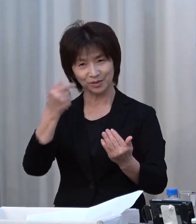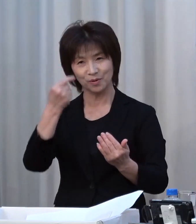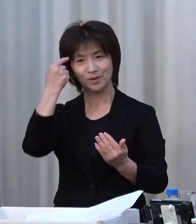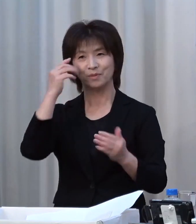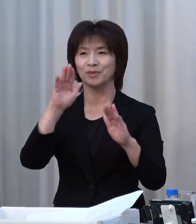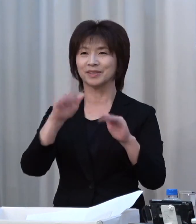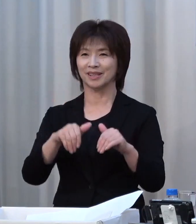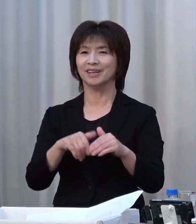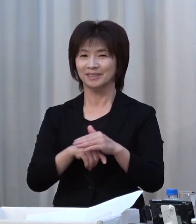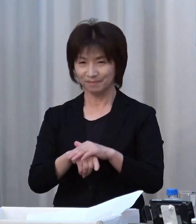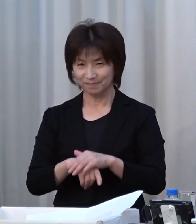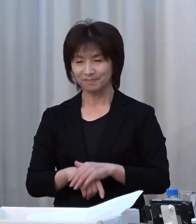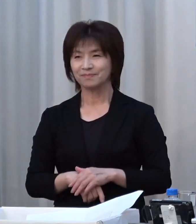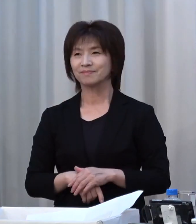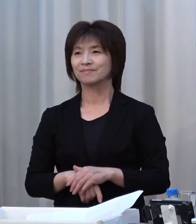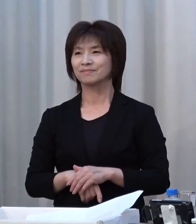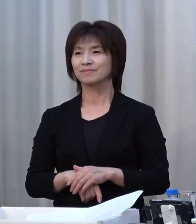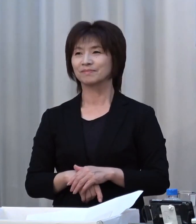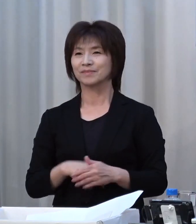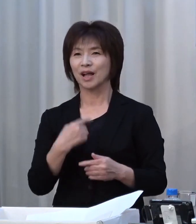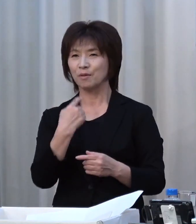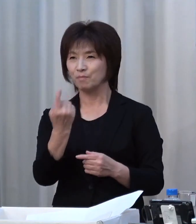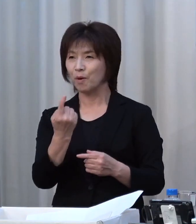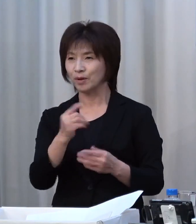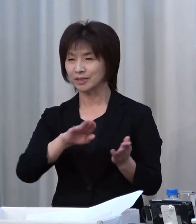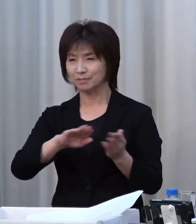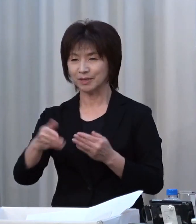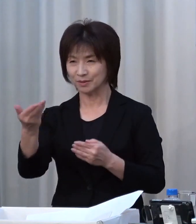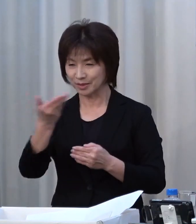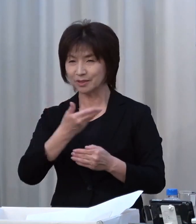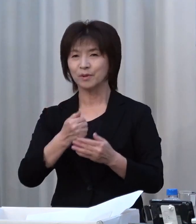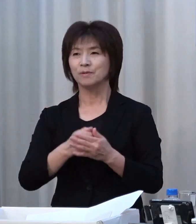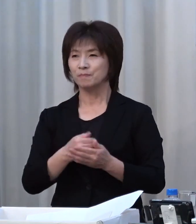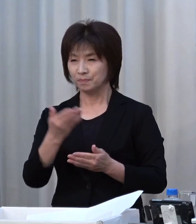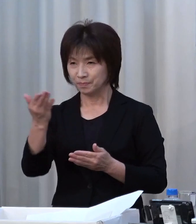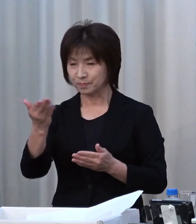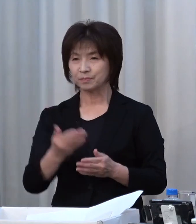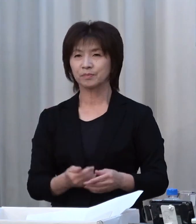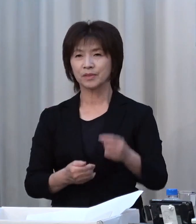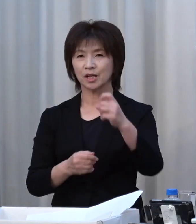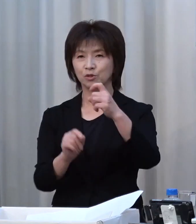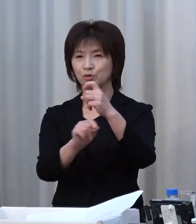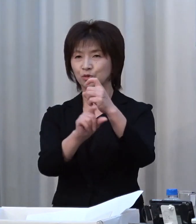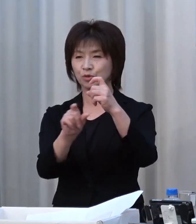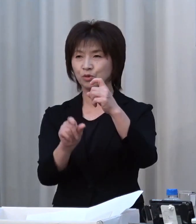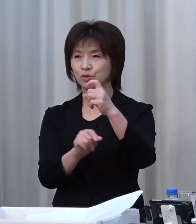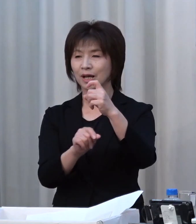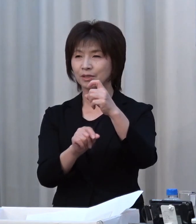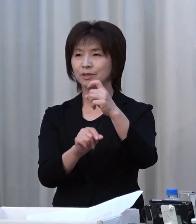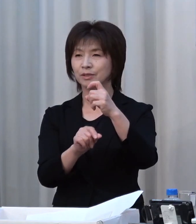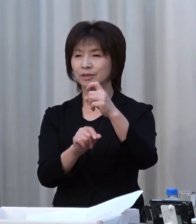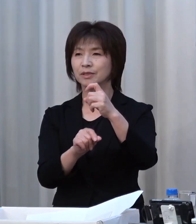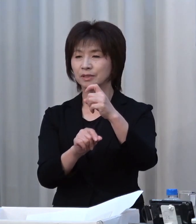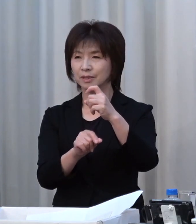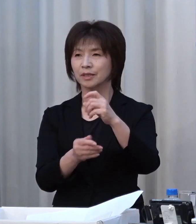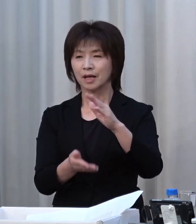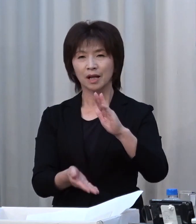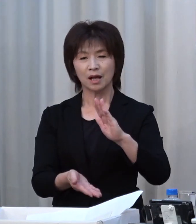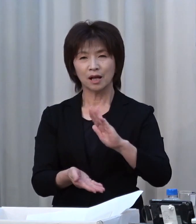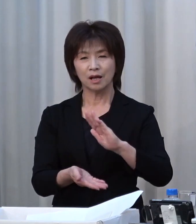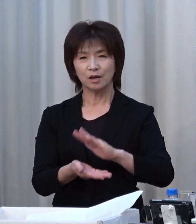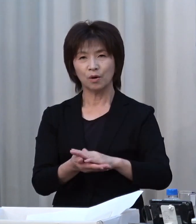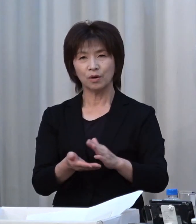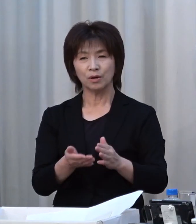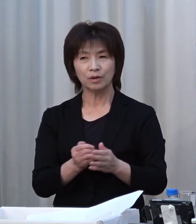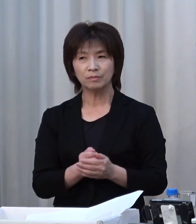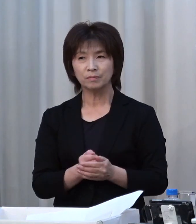ものです。 すみません、もう一点別の質問なんですけども、はい、10月から養護無償化が始まりますけれ